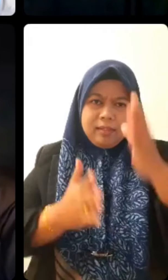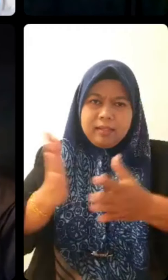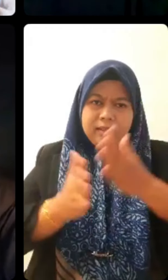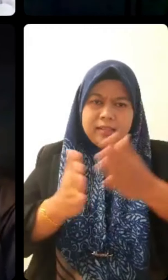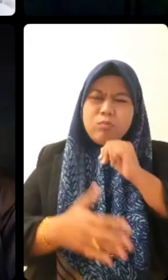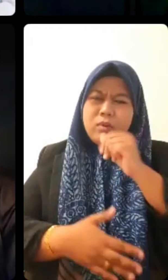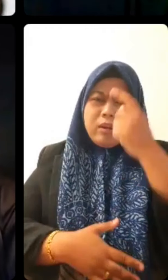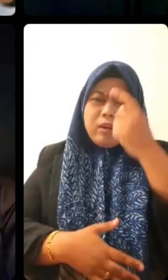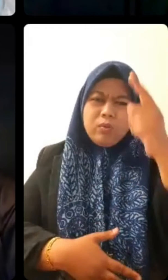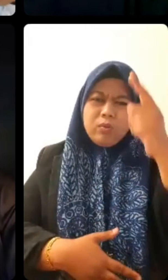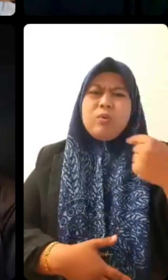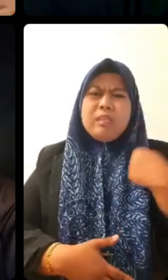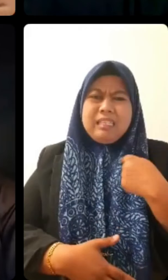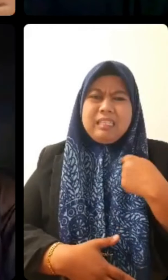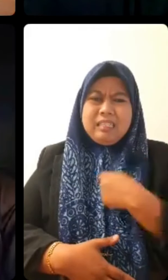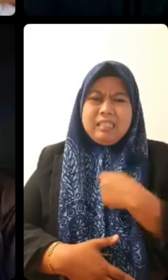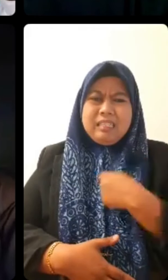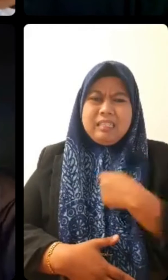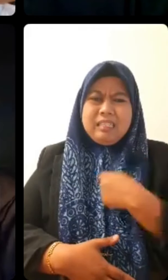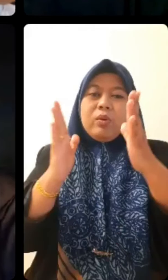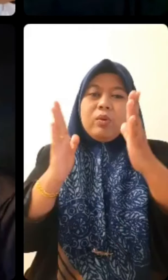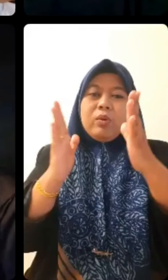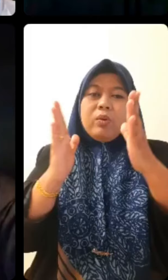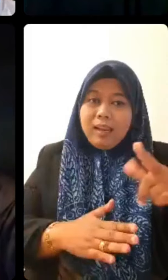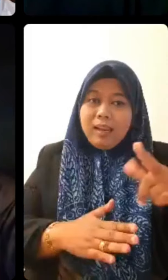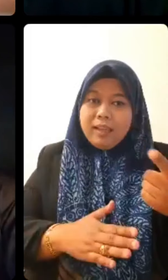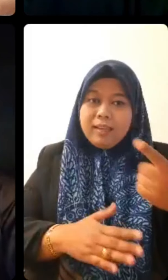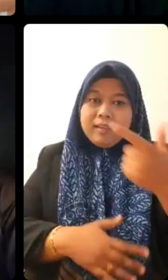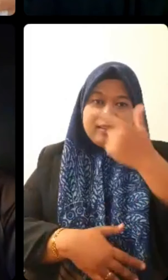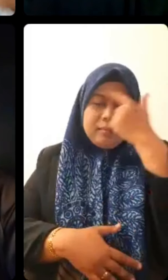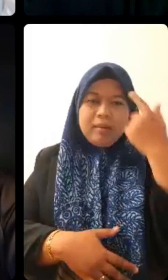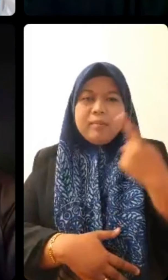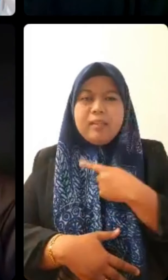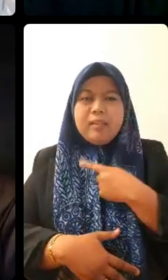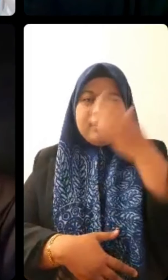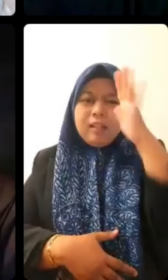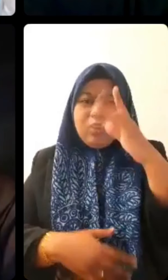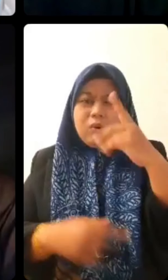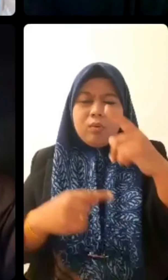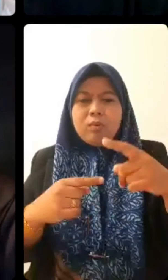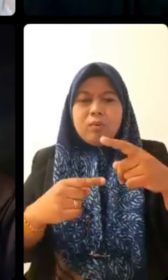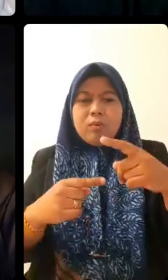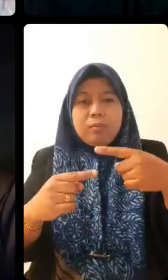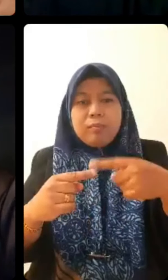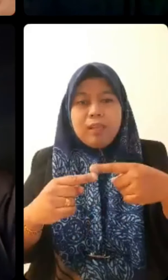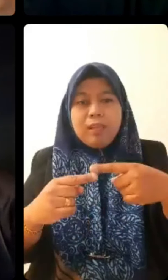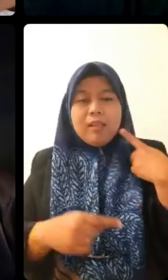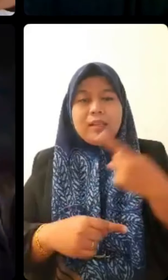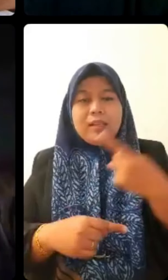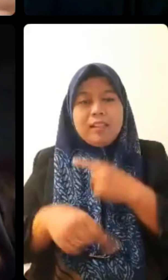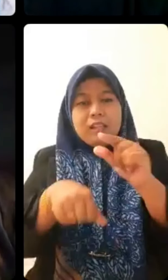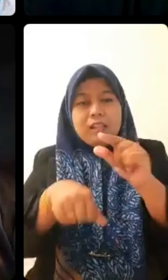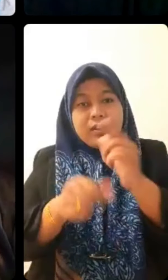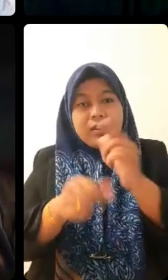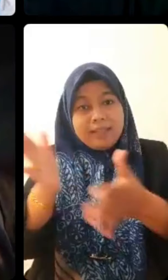masyarakat. Sebab kita tidak tahu waktu bila kita akan menggunakan bahasa isyarat ini. Dan ia mungkin akan digunakan pada